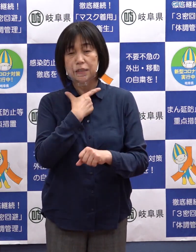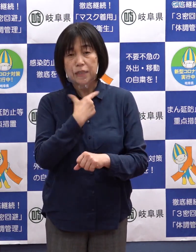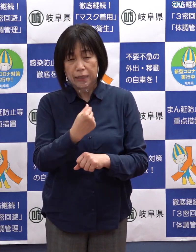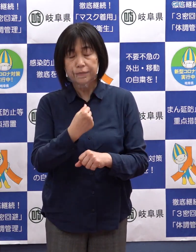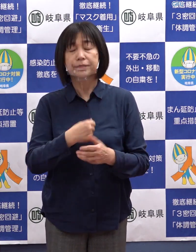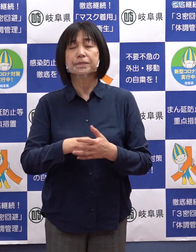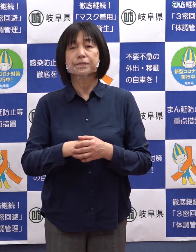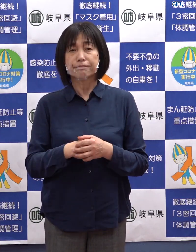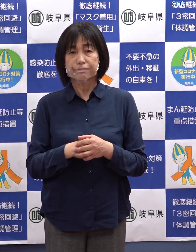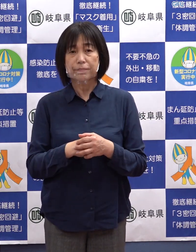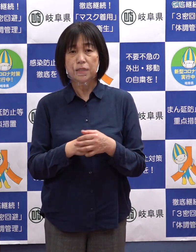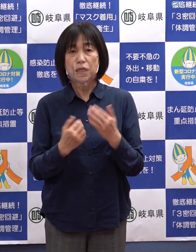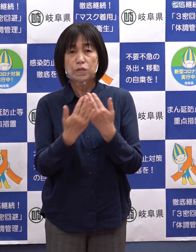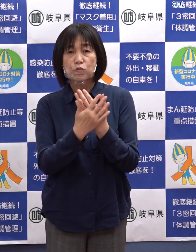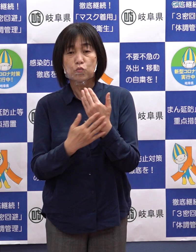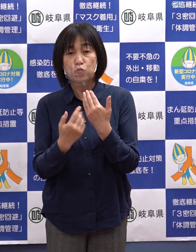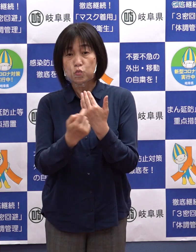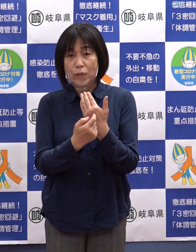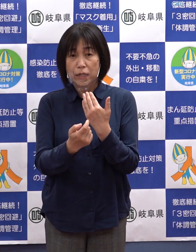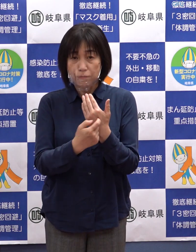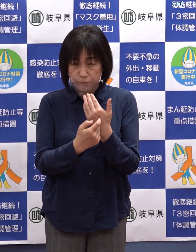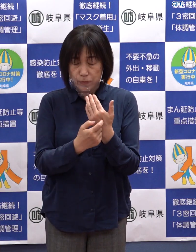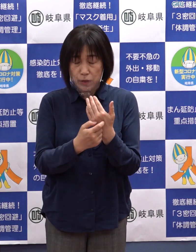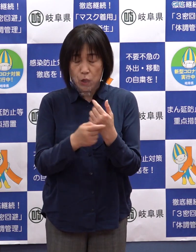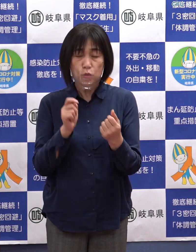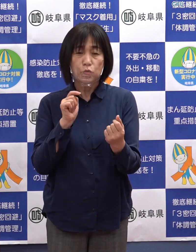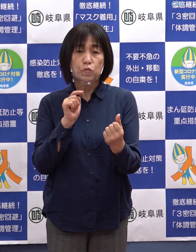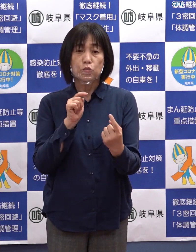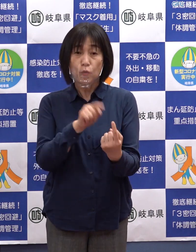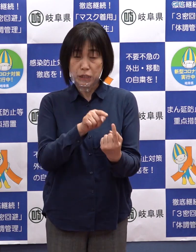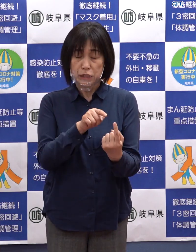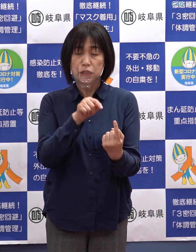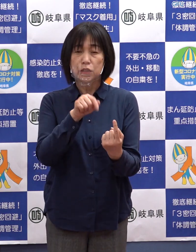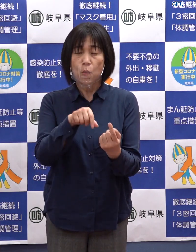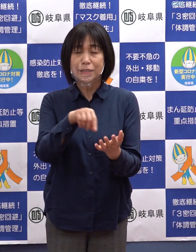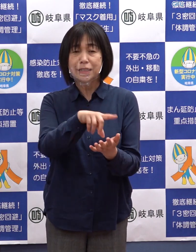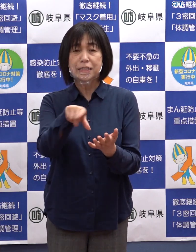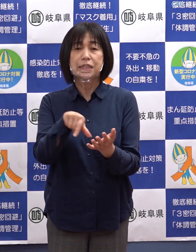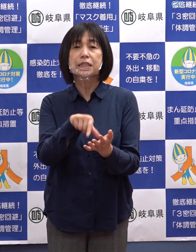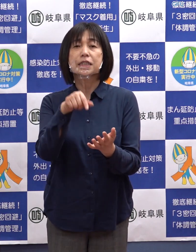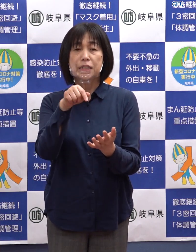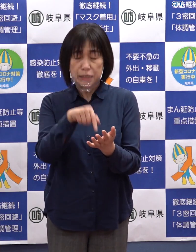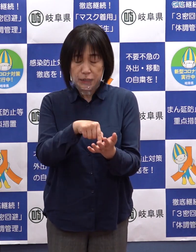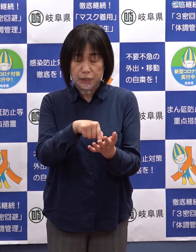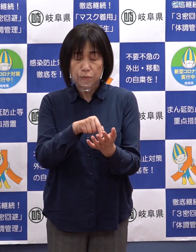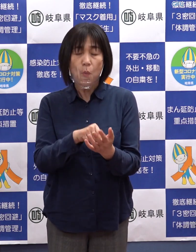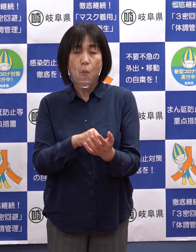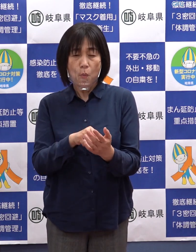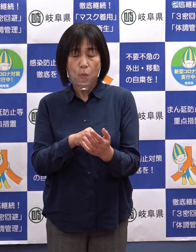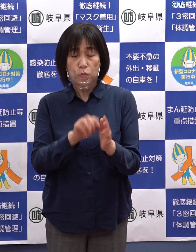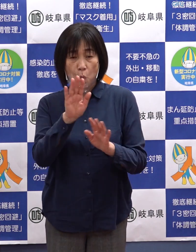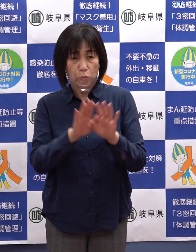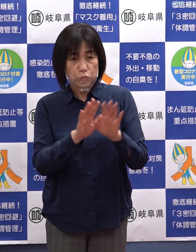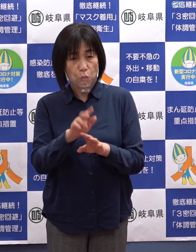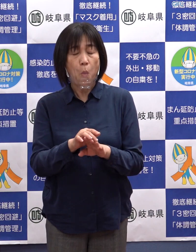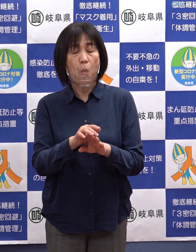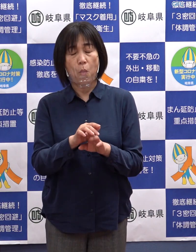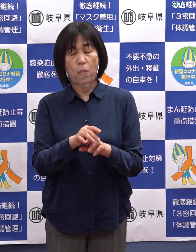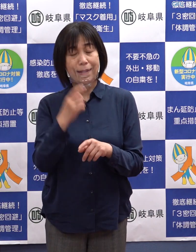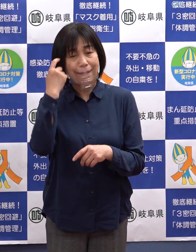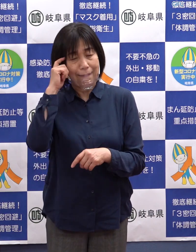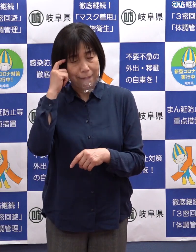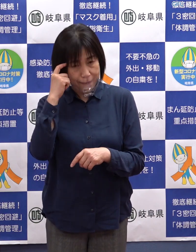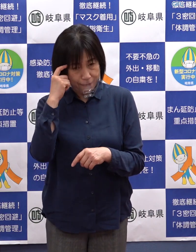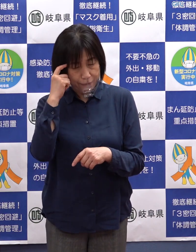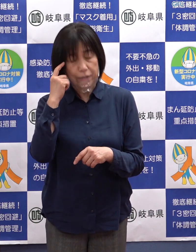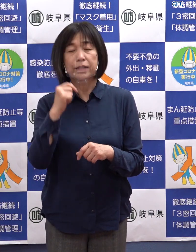特に重点措置を取るべき地域をピックアップするというまん延防止の措置ニーズを照らしながらもですね、それに外れるところもこの